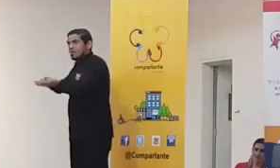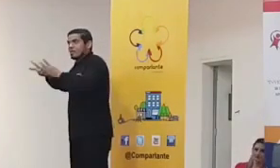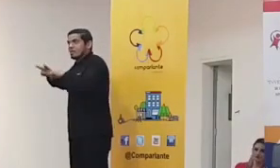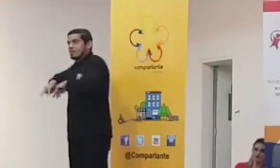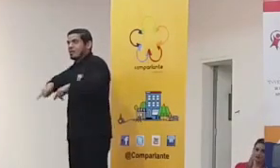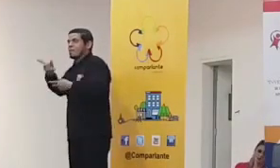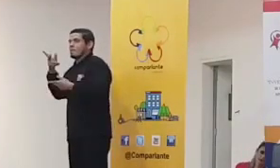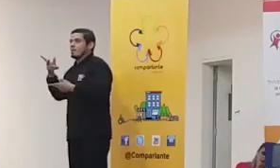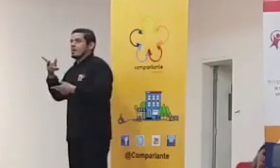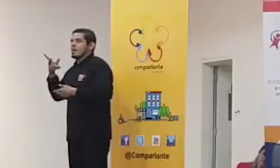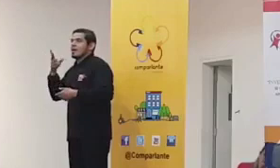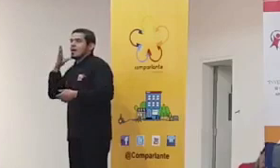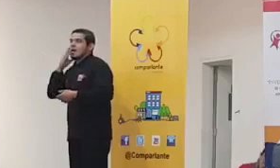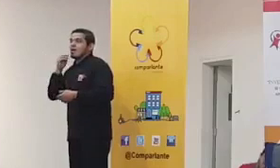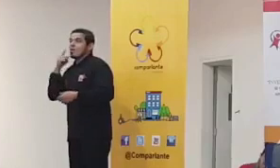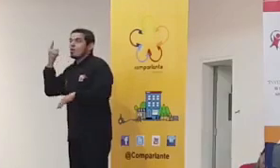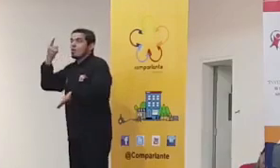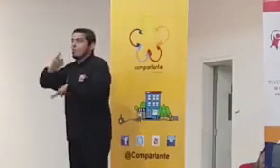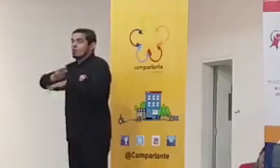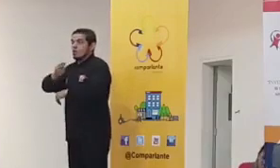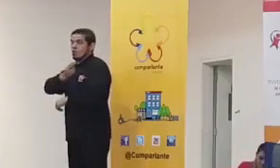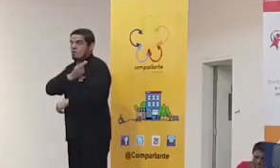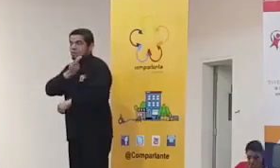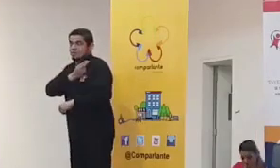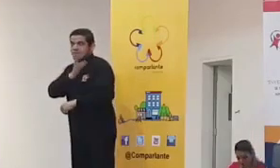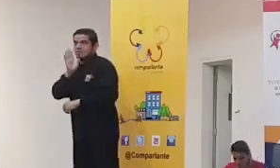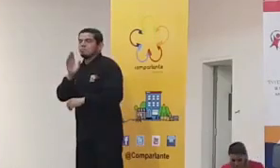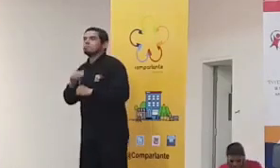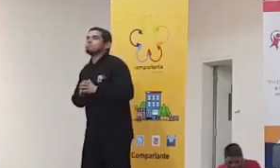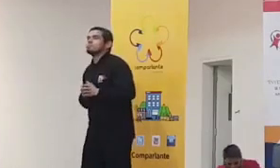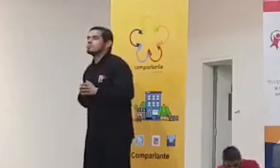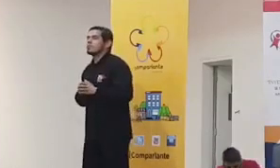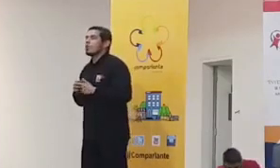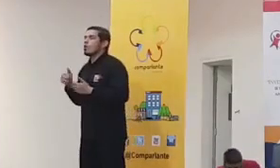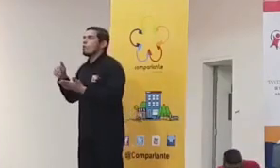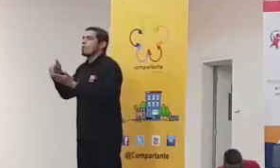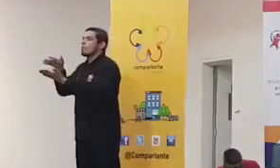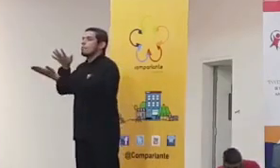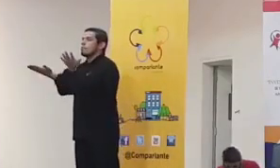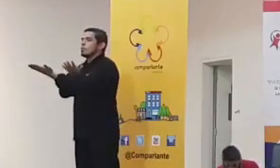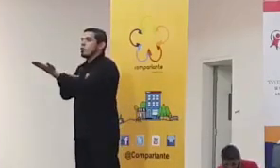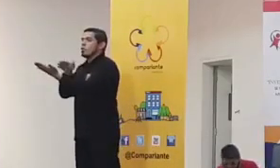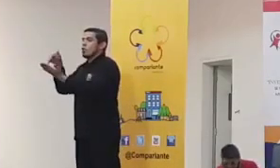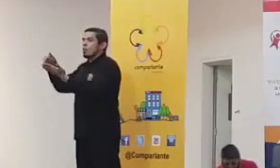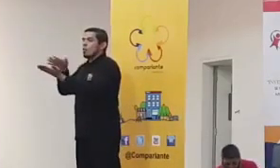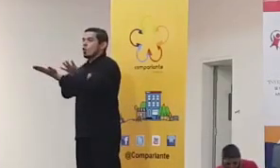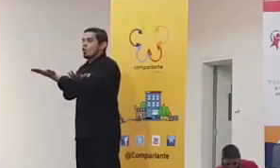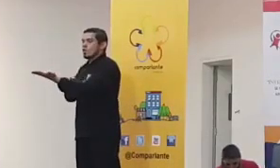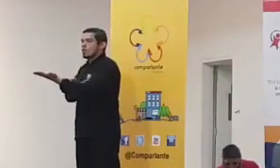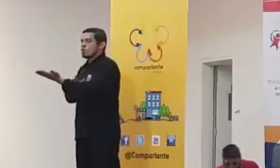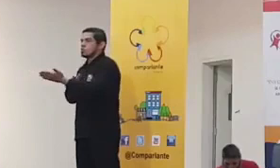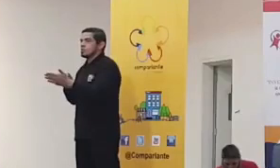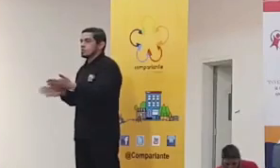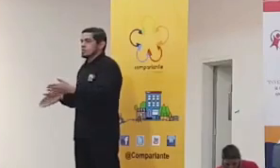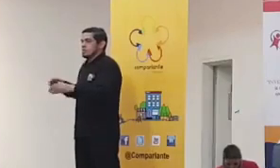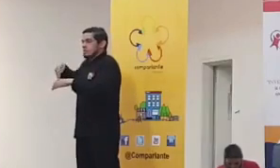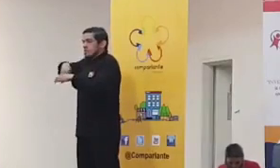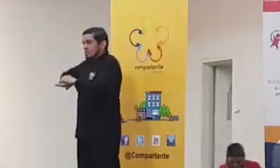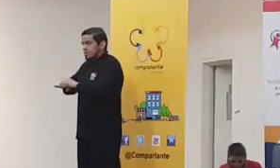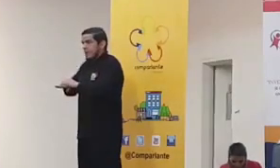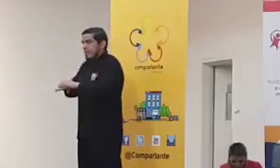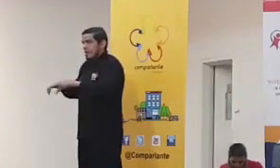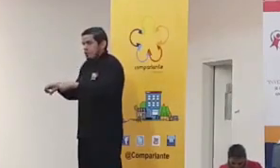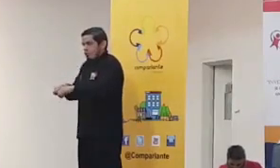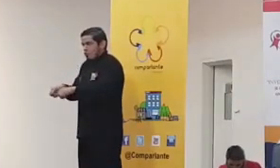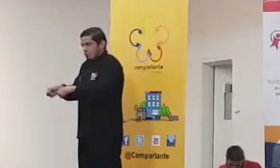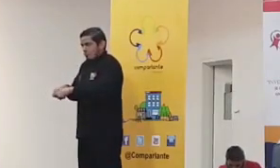experimento. Un día en la universidad nos pidieron hacer un proyecto sobre ponerse en los zapatos del otro y yo les dije, bien.